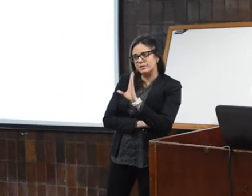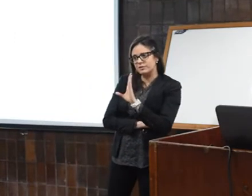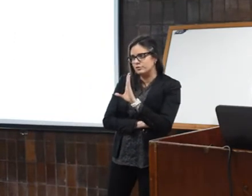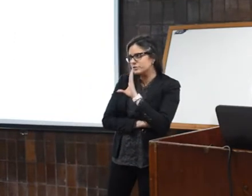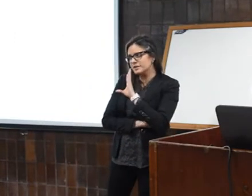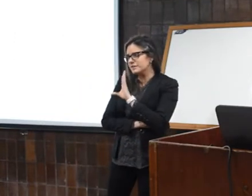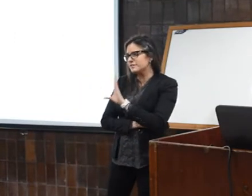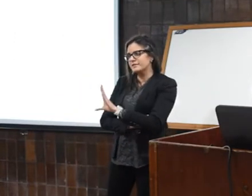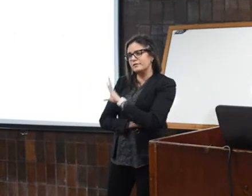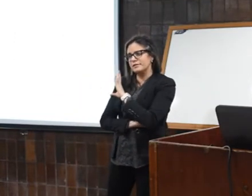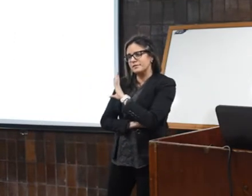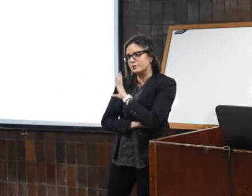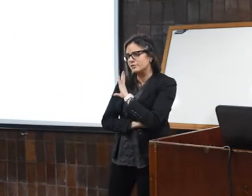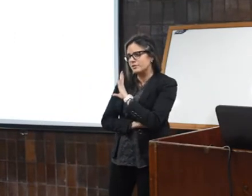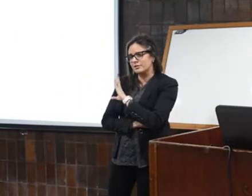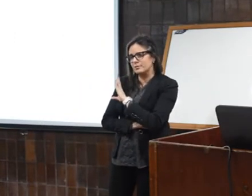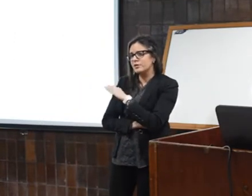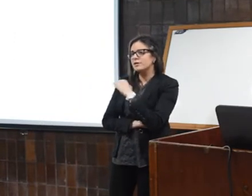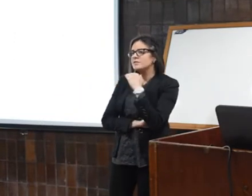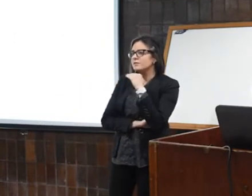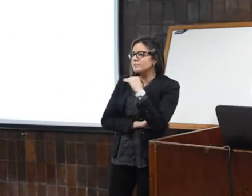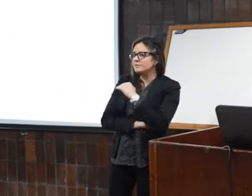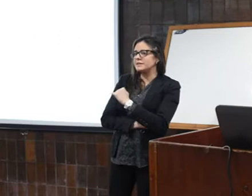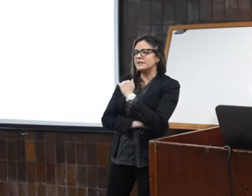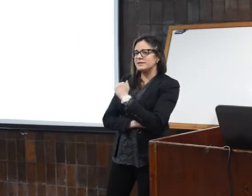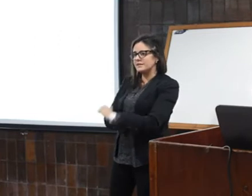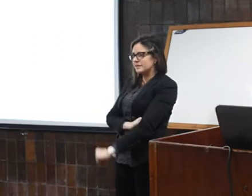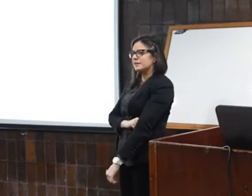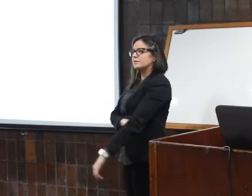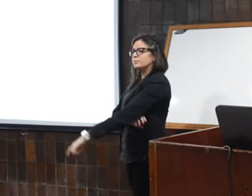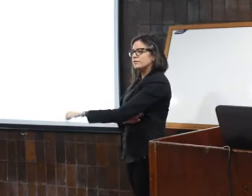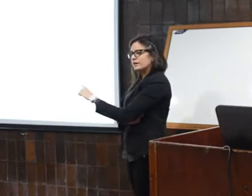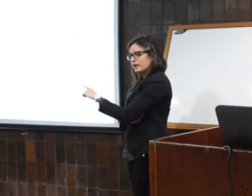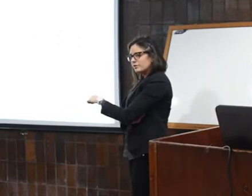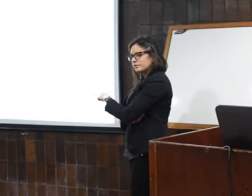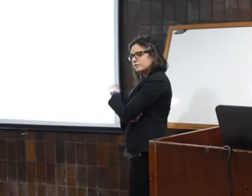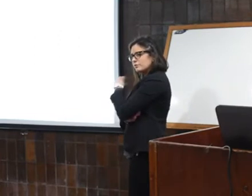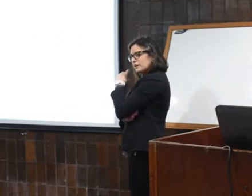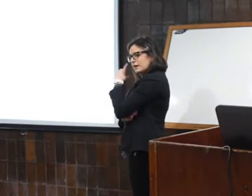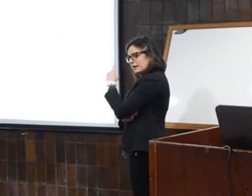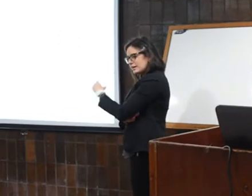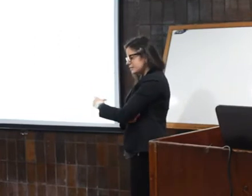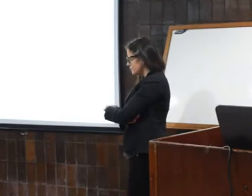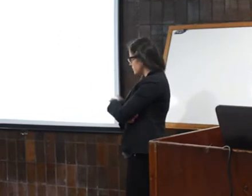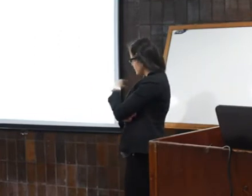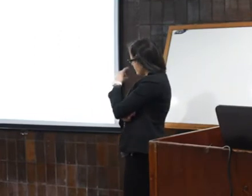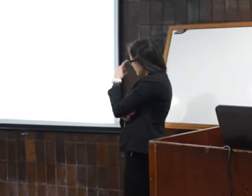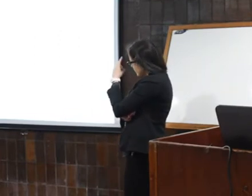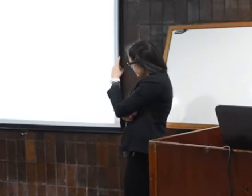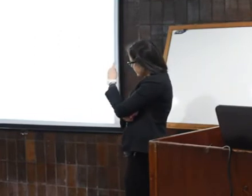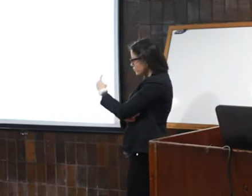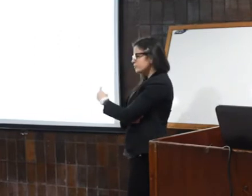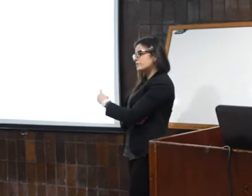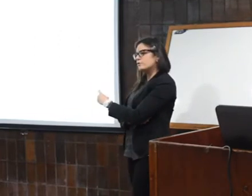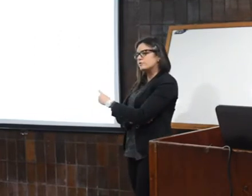no quiere decir o simplemente está simplificado en ese lugar